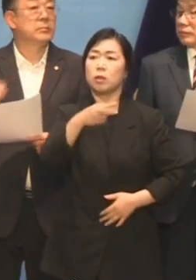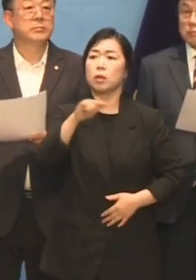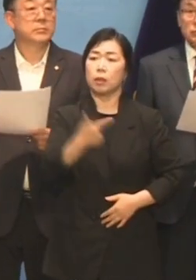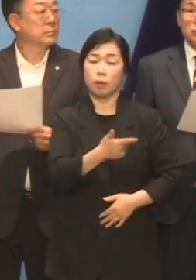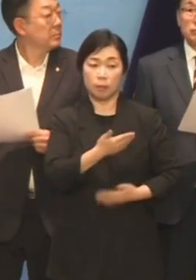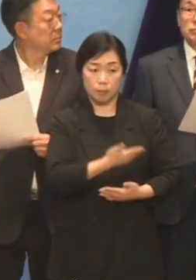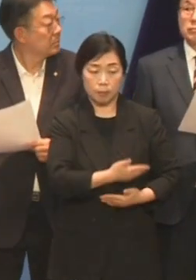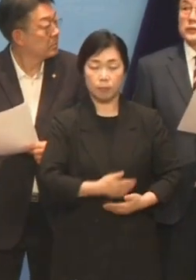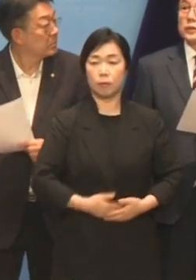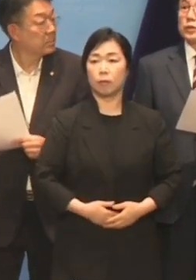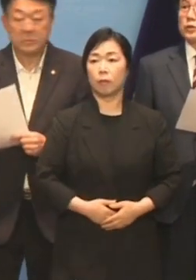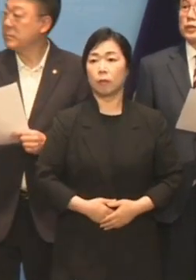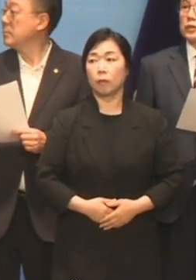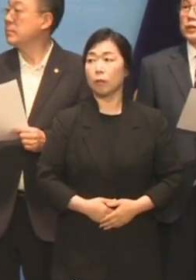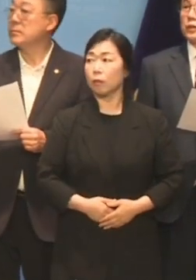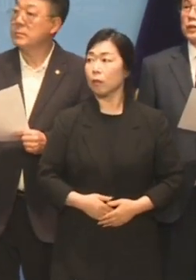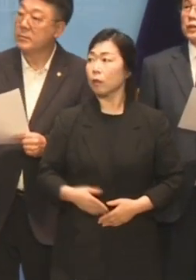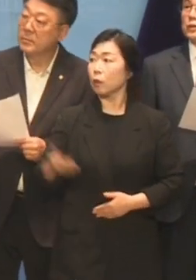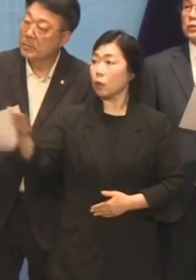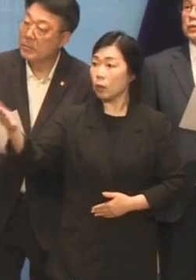김연신님.